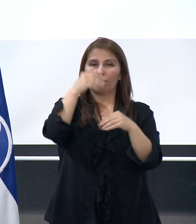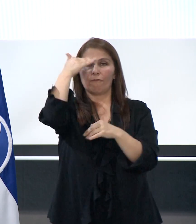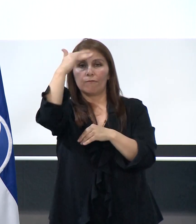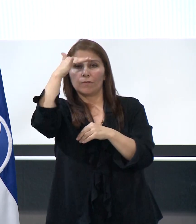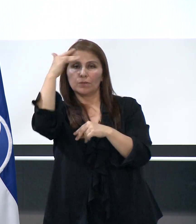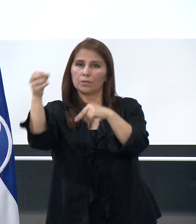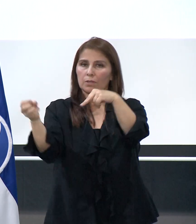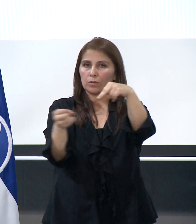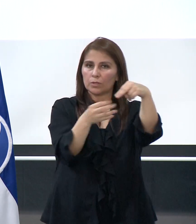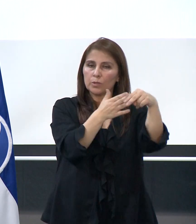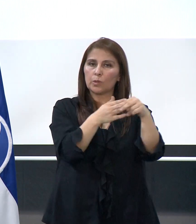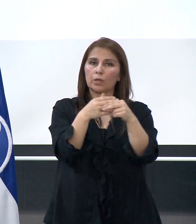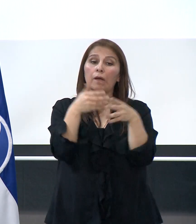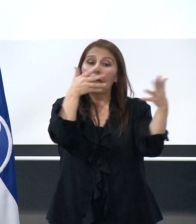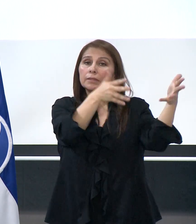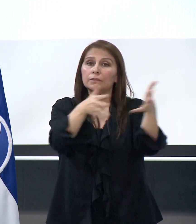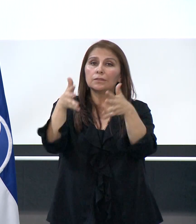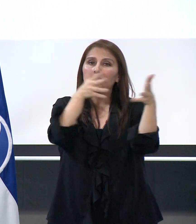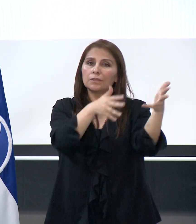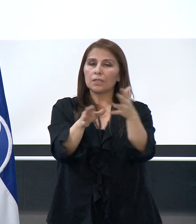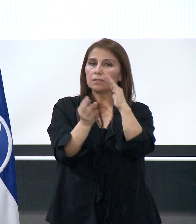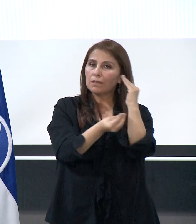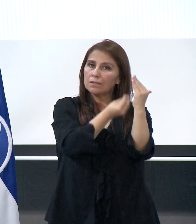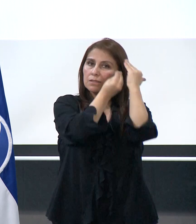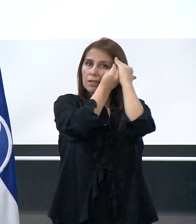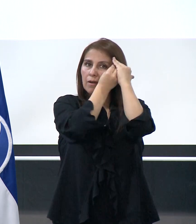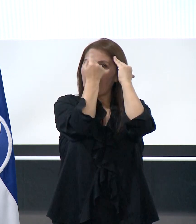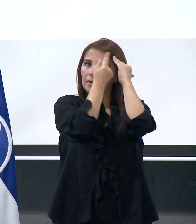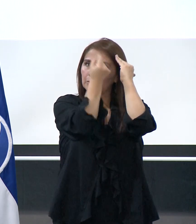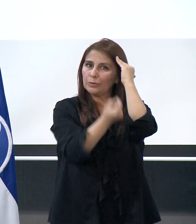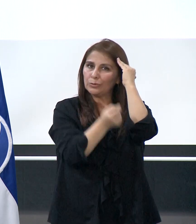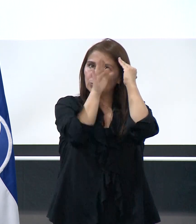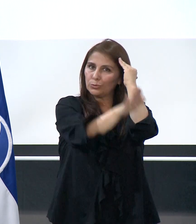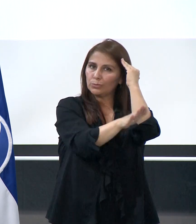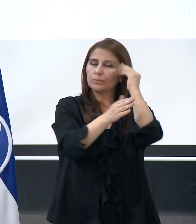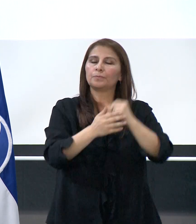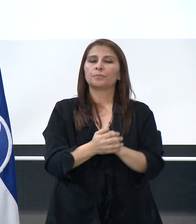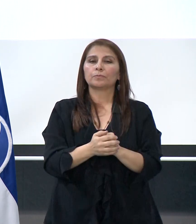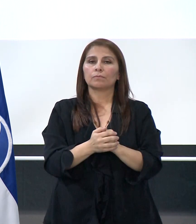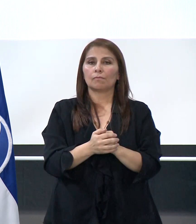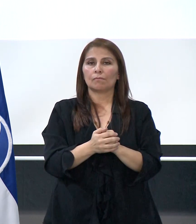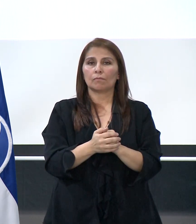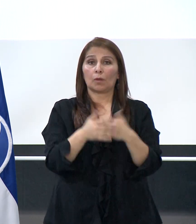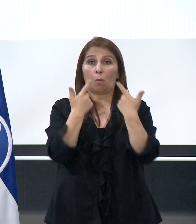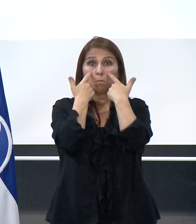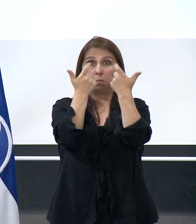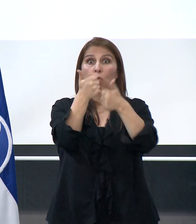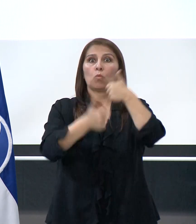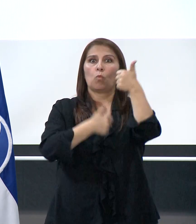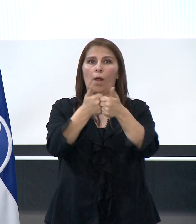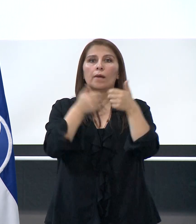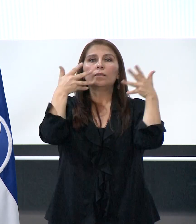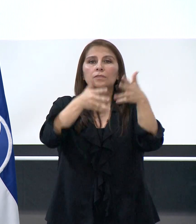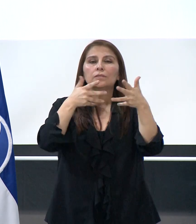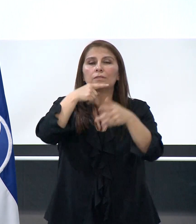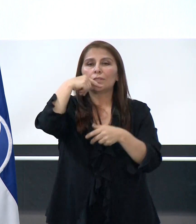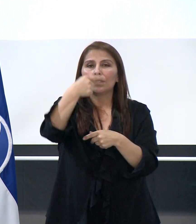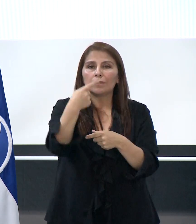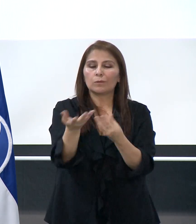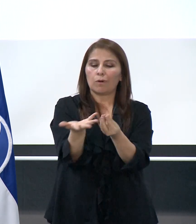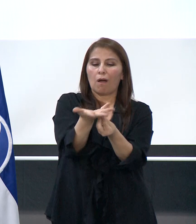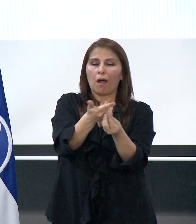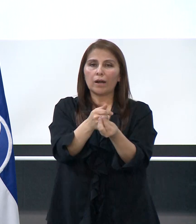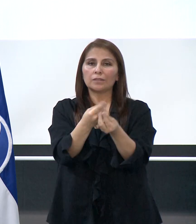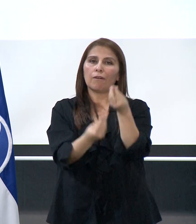de la educación y enseñanza de saberes específicos resaltan entre ellos la enseñanza de las lenguas las artes